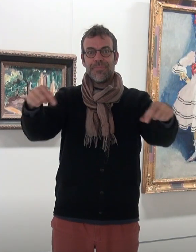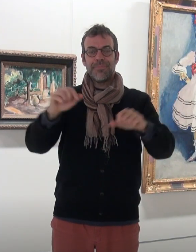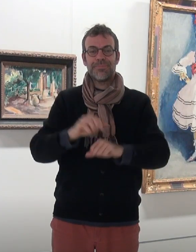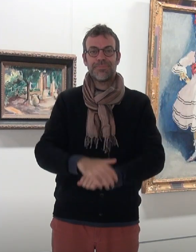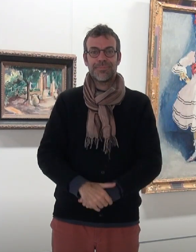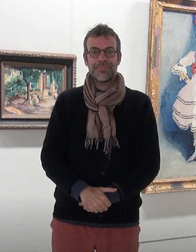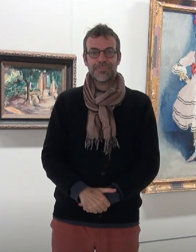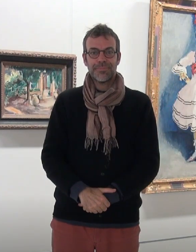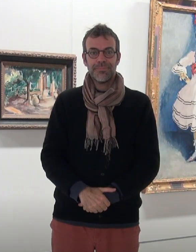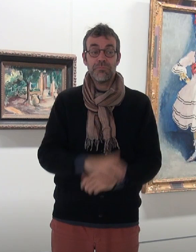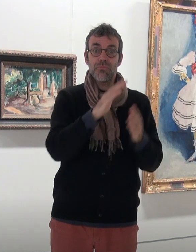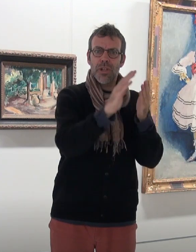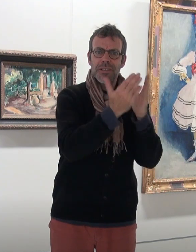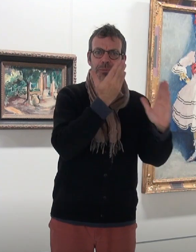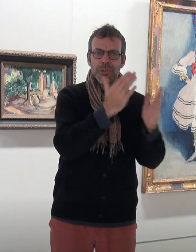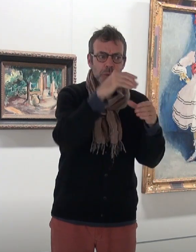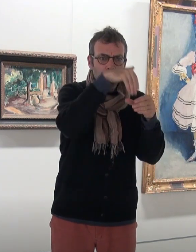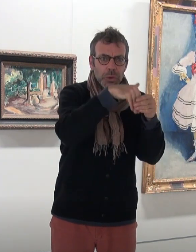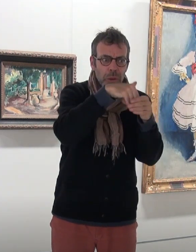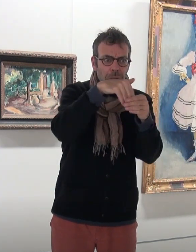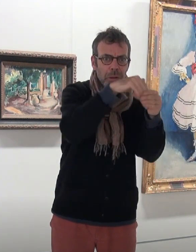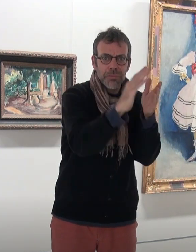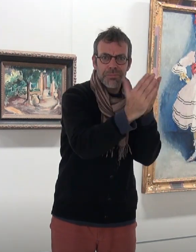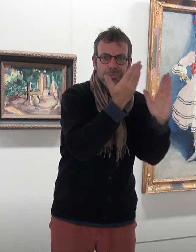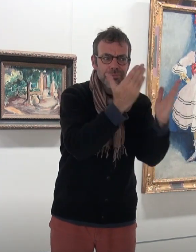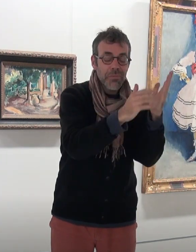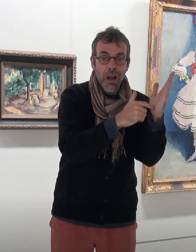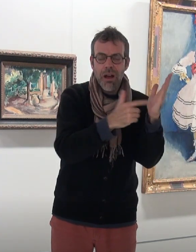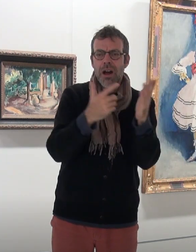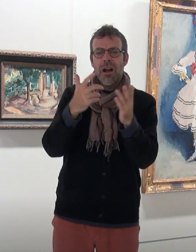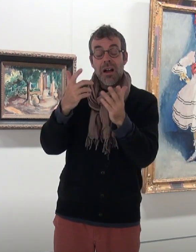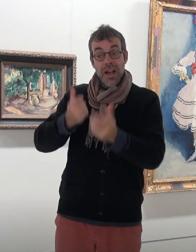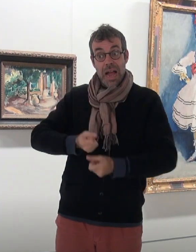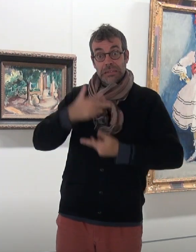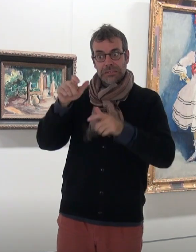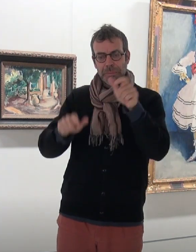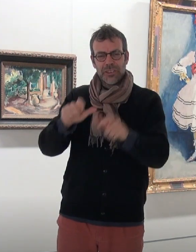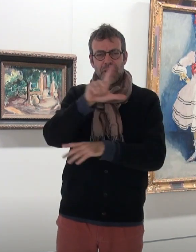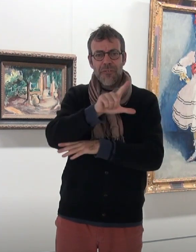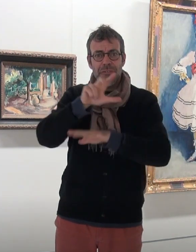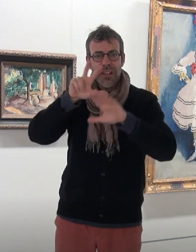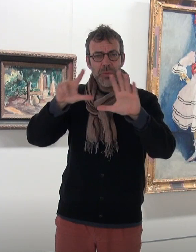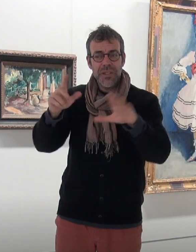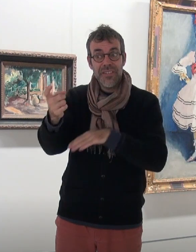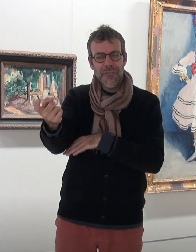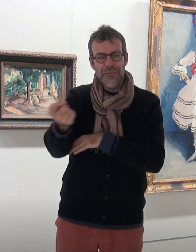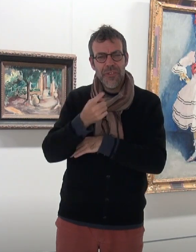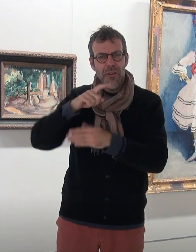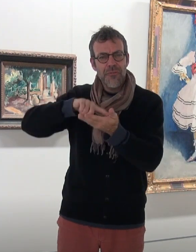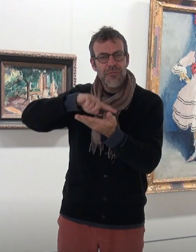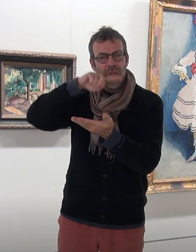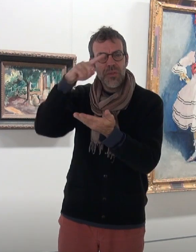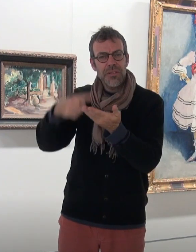Cette exposition regroupe 28 artistes issus de l'une des plus importantes collections d'art